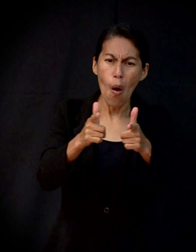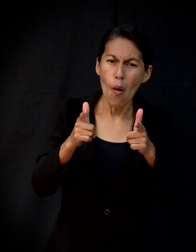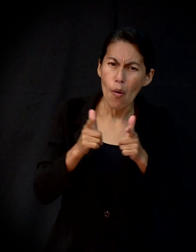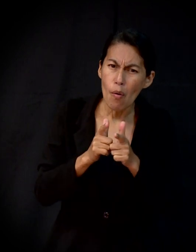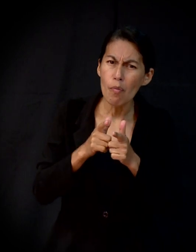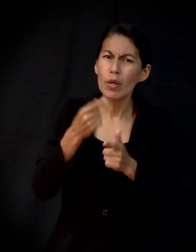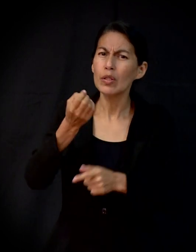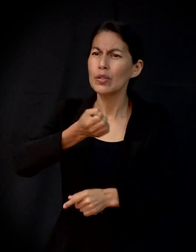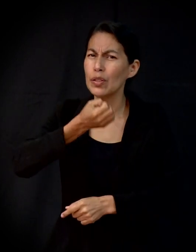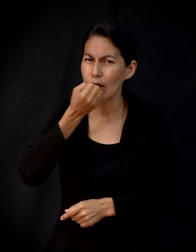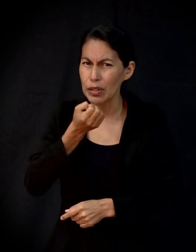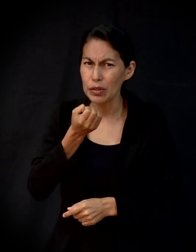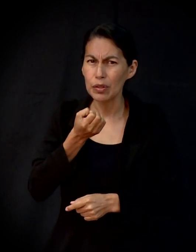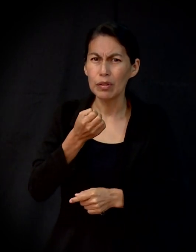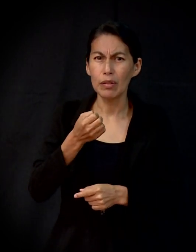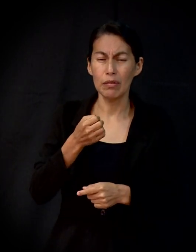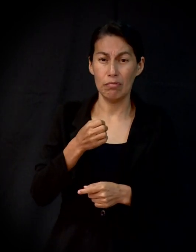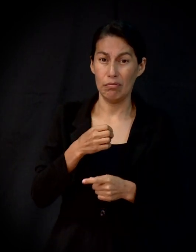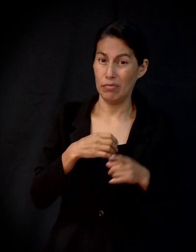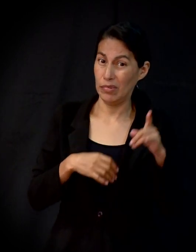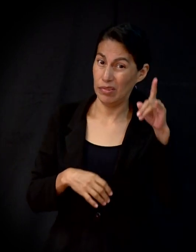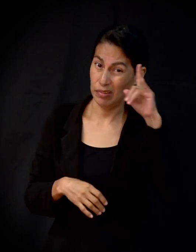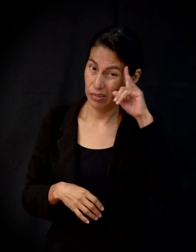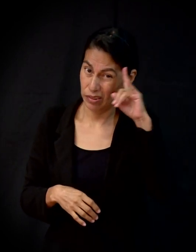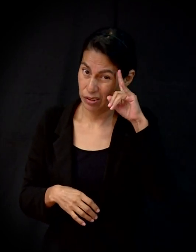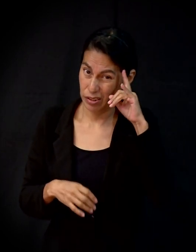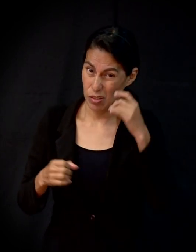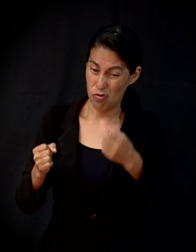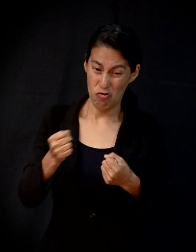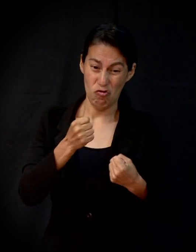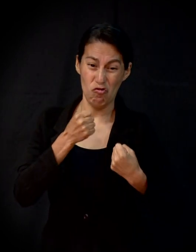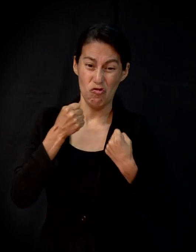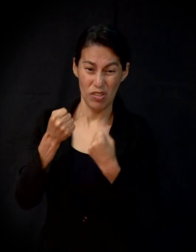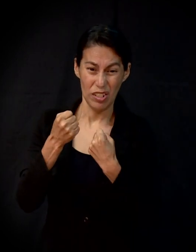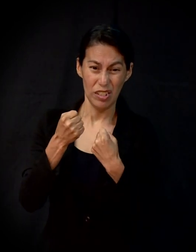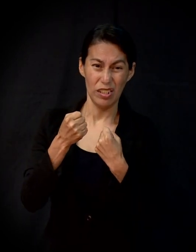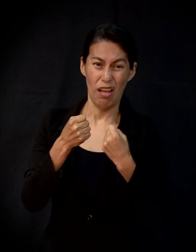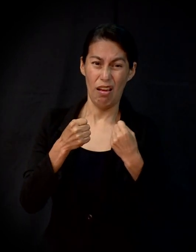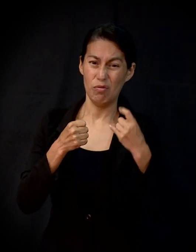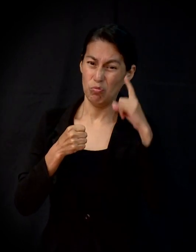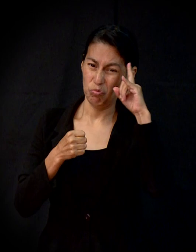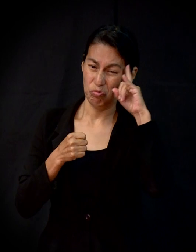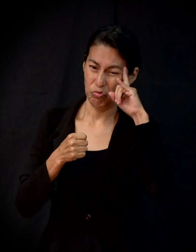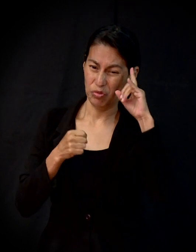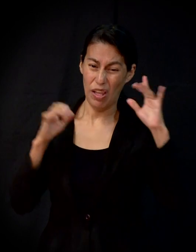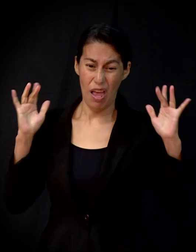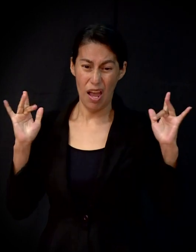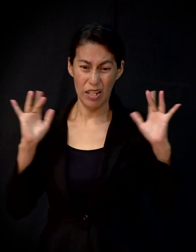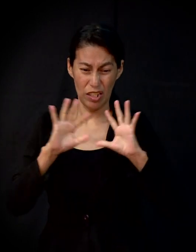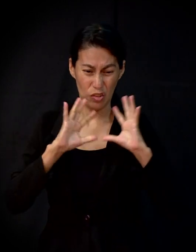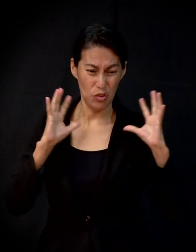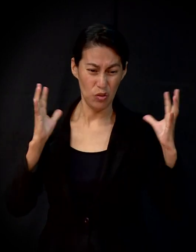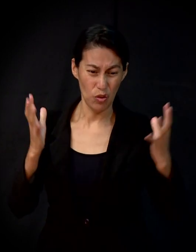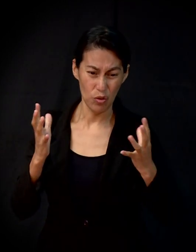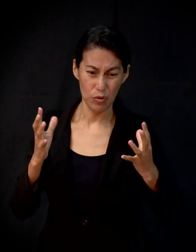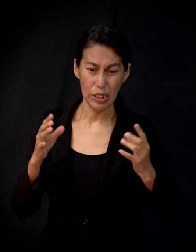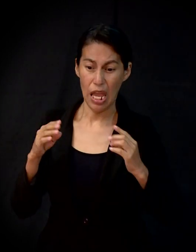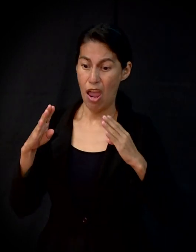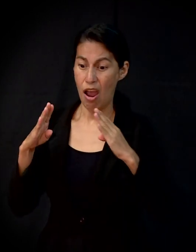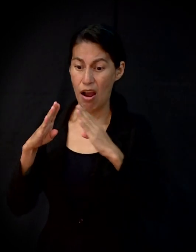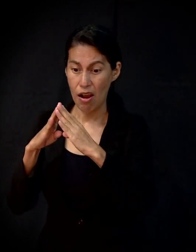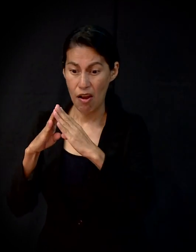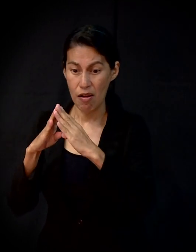ponemos grupos de oración que ni el mismo diablo con todos sus agentes podrán traspasar aquel